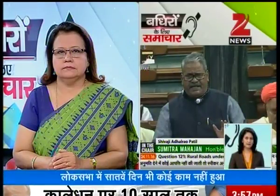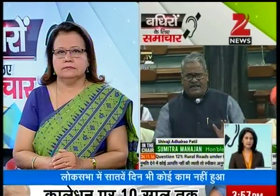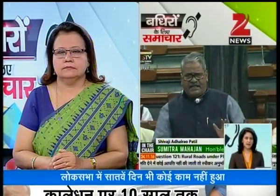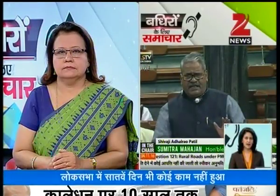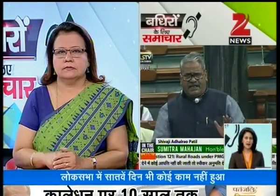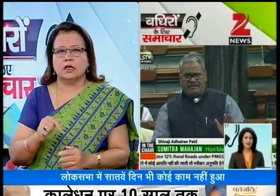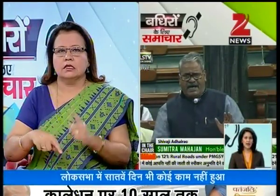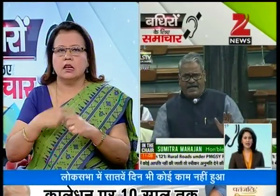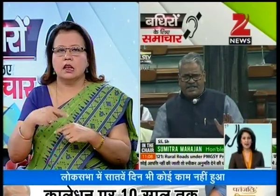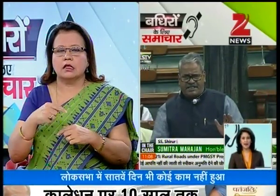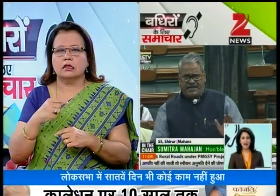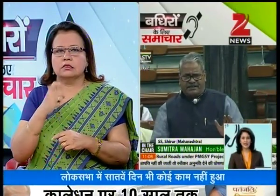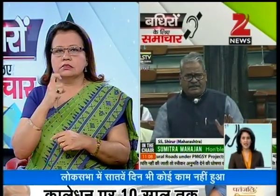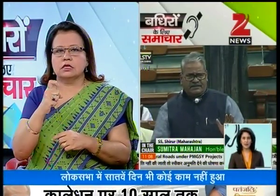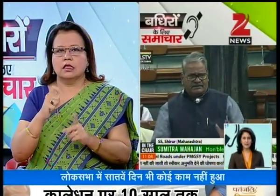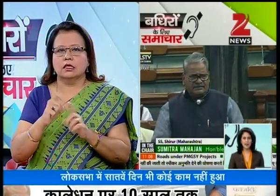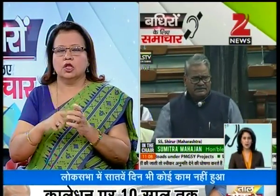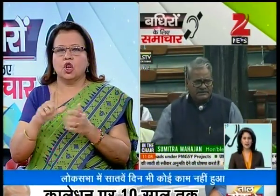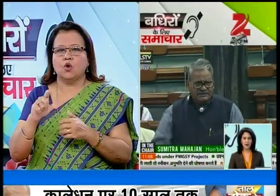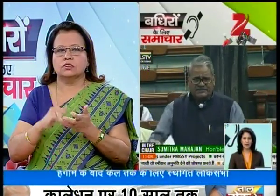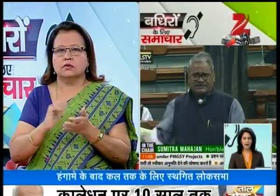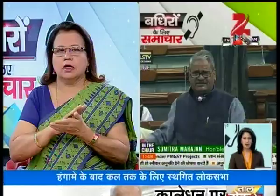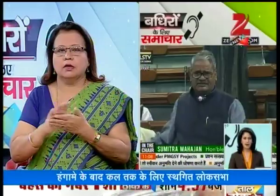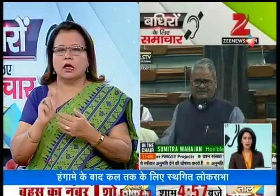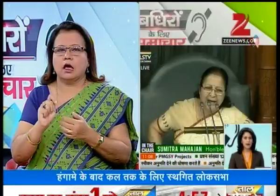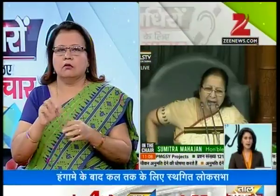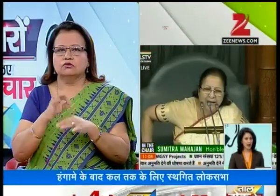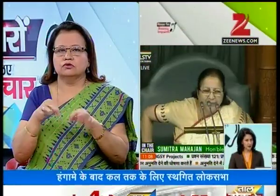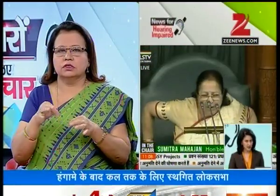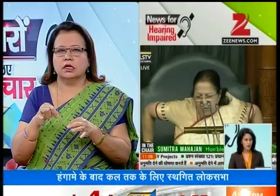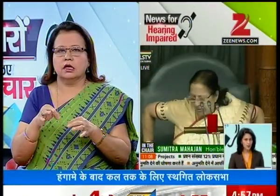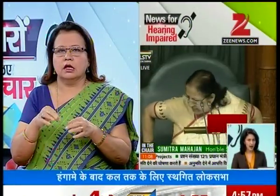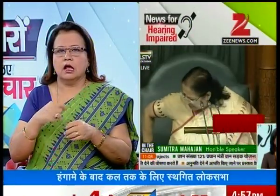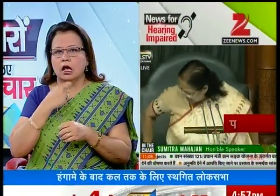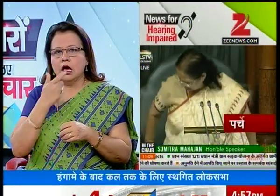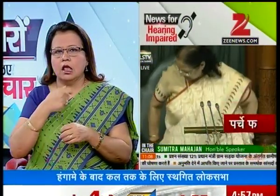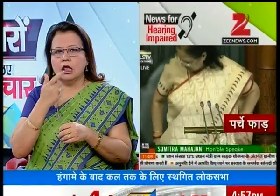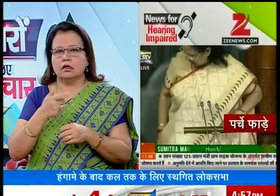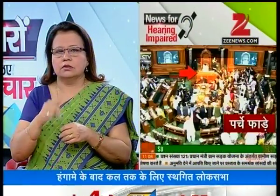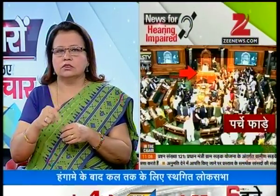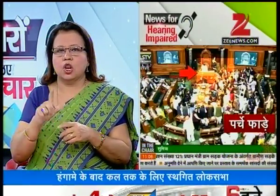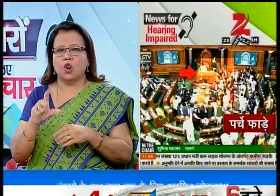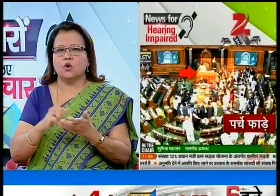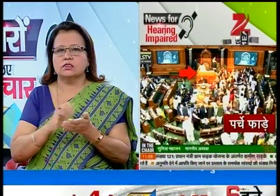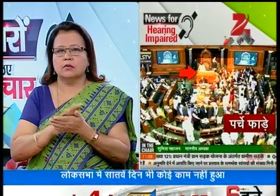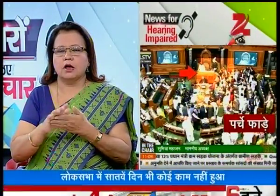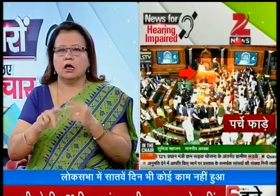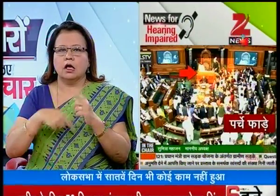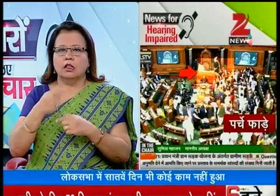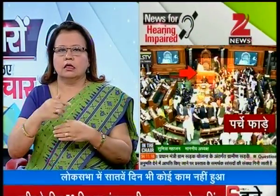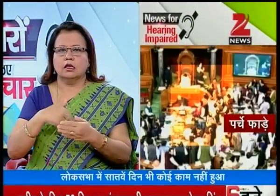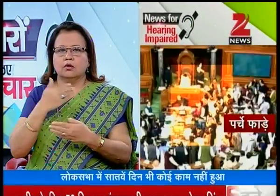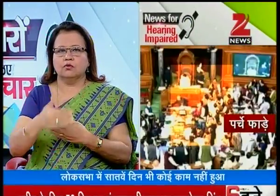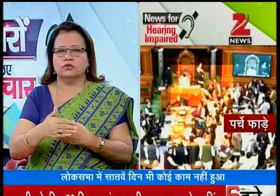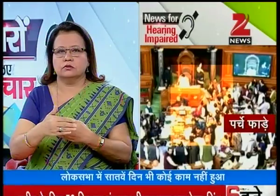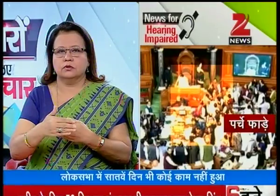देते वहीं आज लगातार सातवें दिन भी लोकसभा में कोई कामकाज नहीं हो पाया हंगामे की वजह से लोकसभा को कल